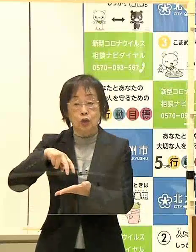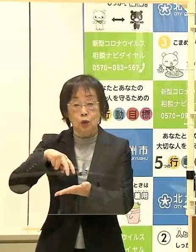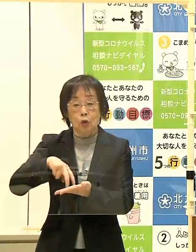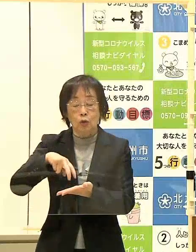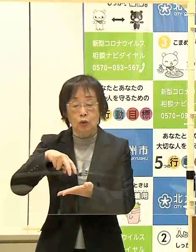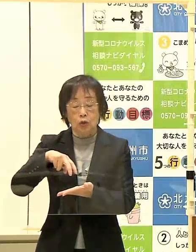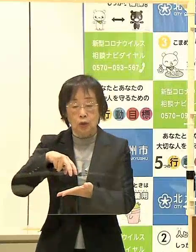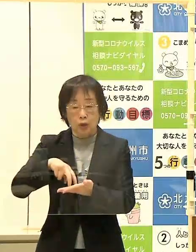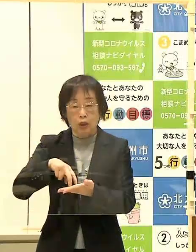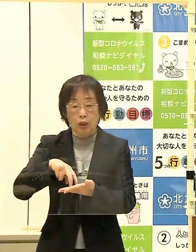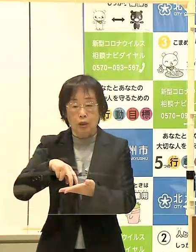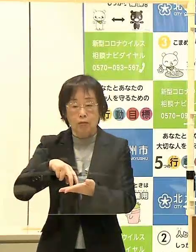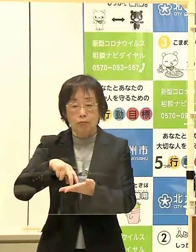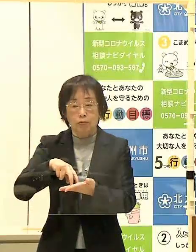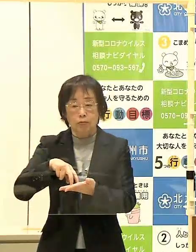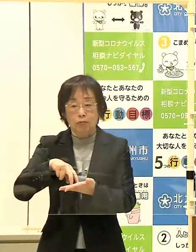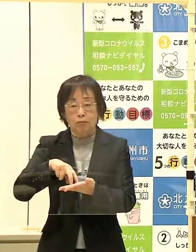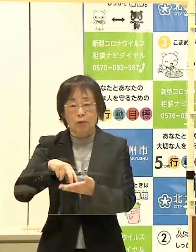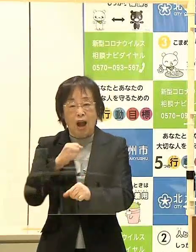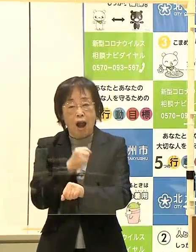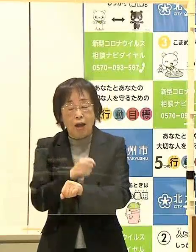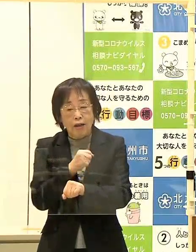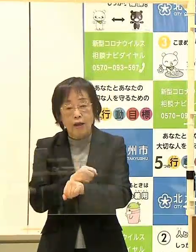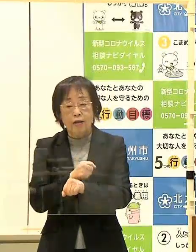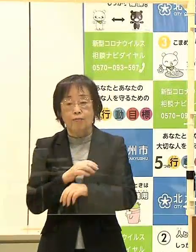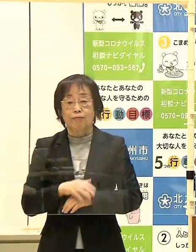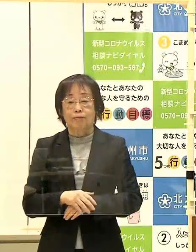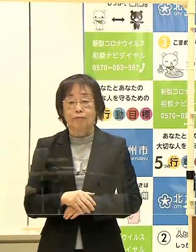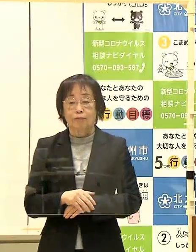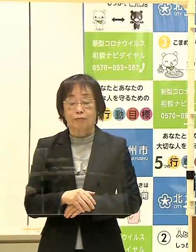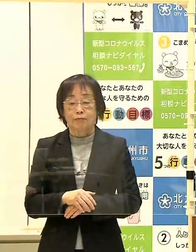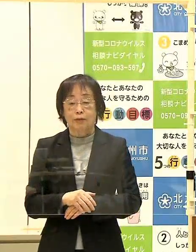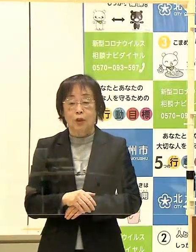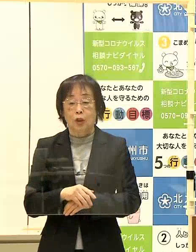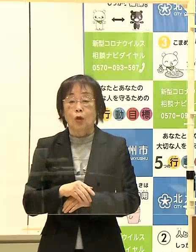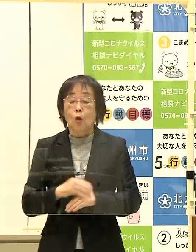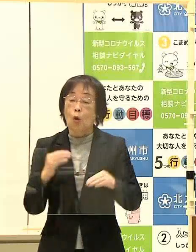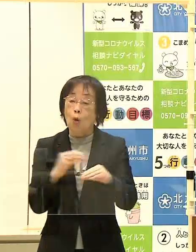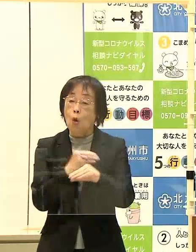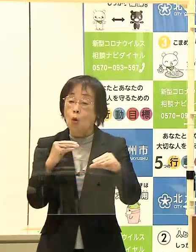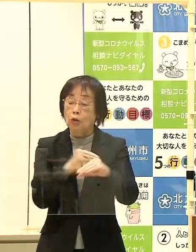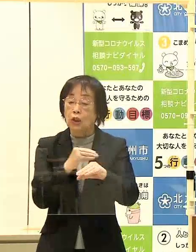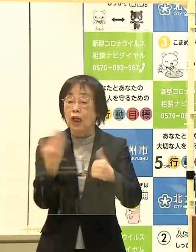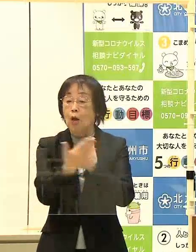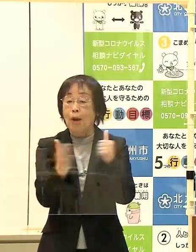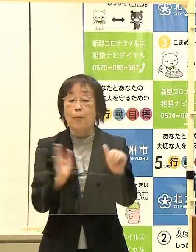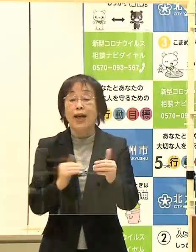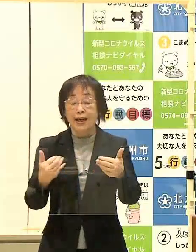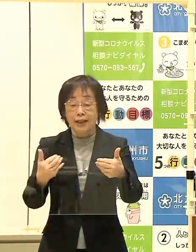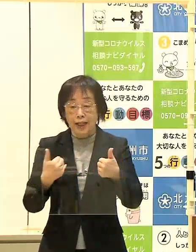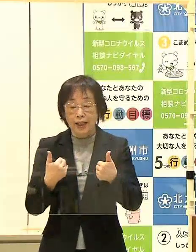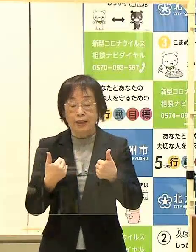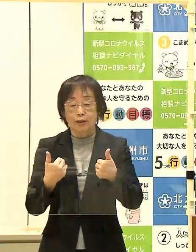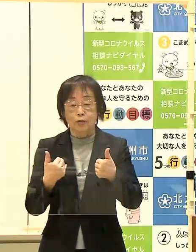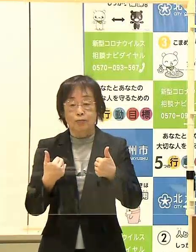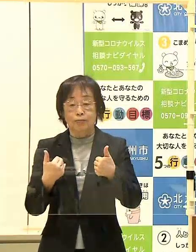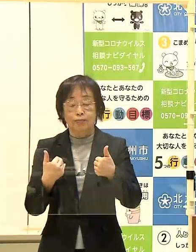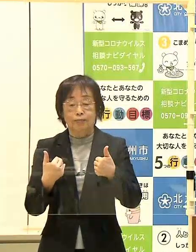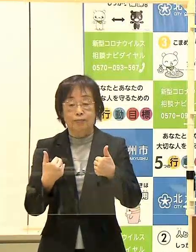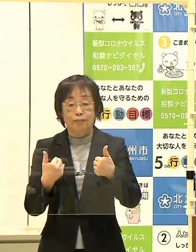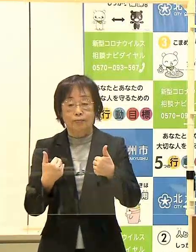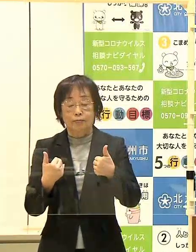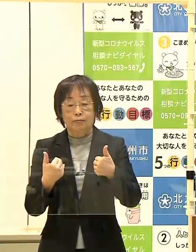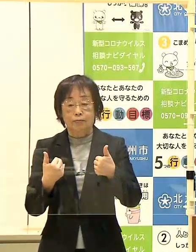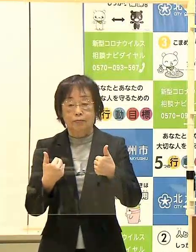か今になるとなんとしてでもここ試合しなきゃいけないというものがあるでしょうそういった